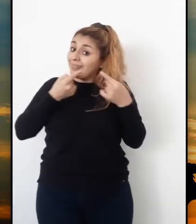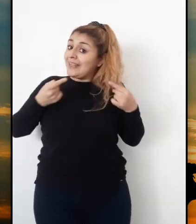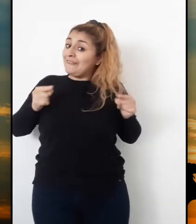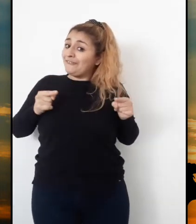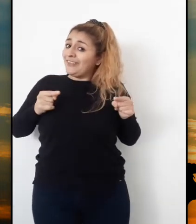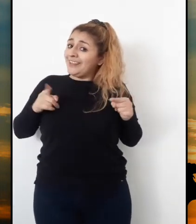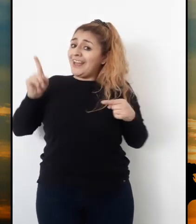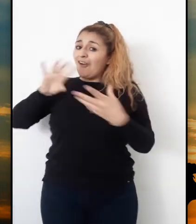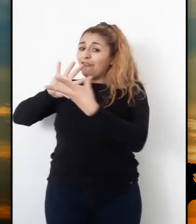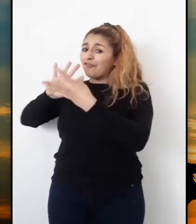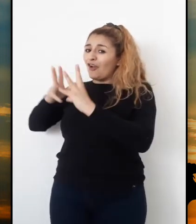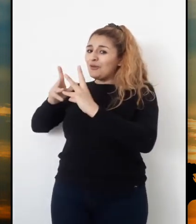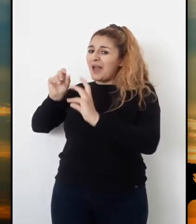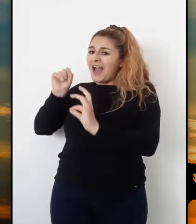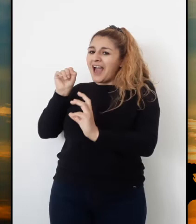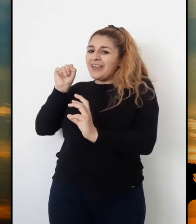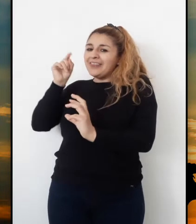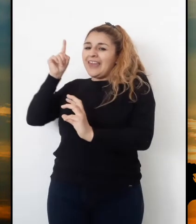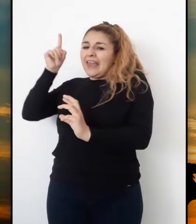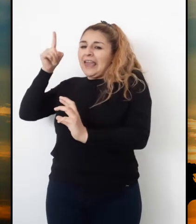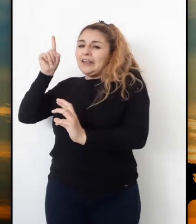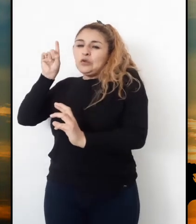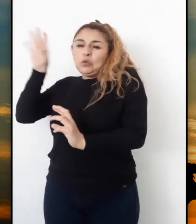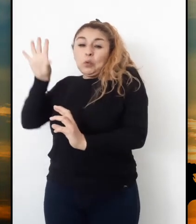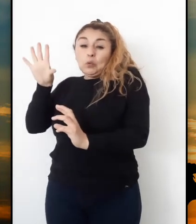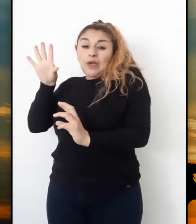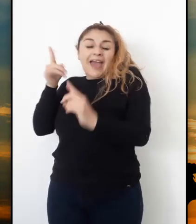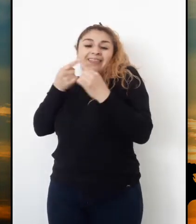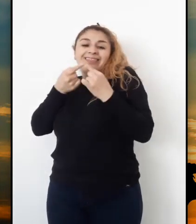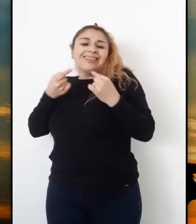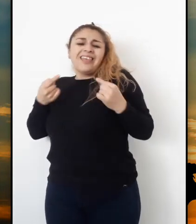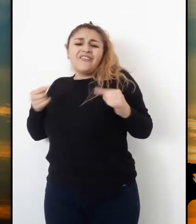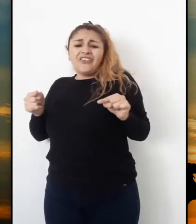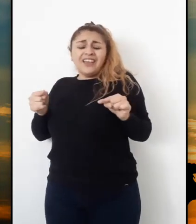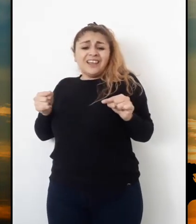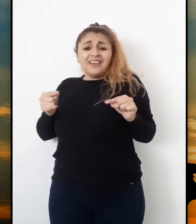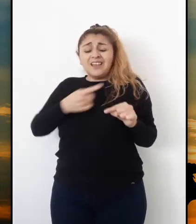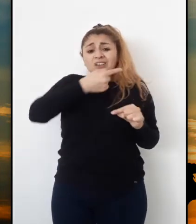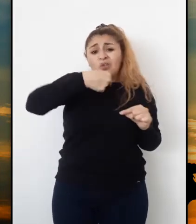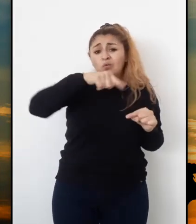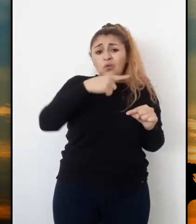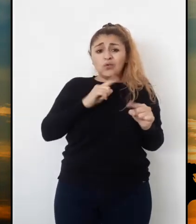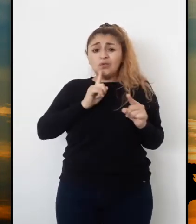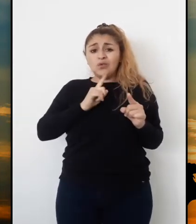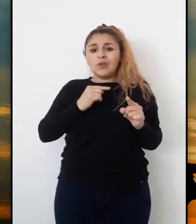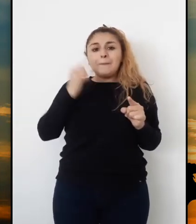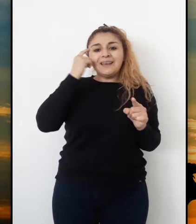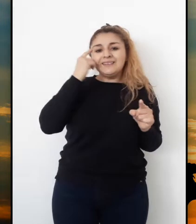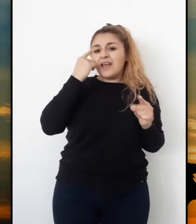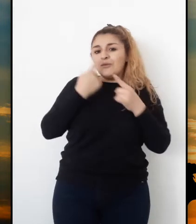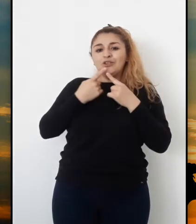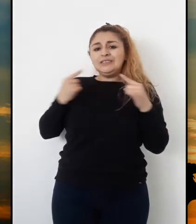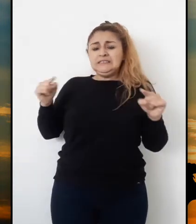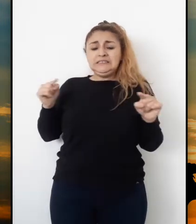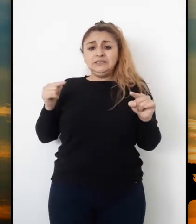notre intelligence. Esta comprensión está bien fijada en nuestra inteligencia.